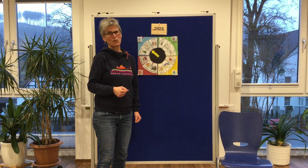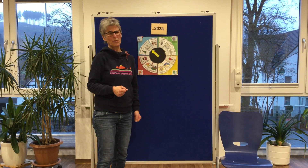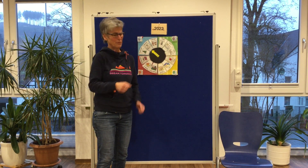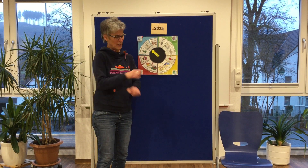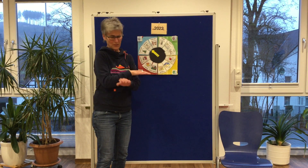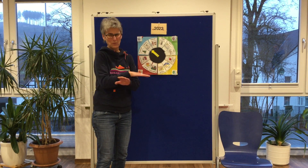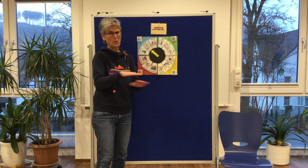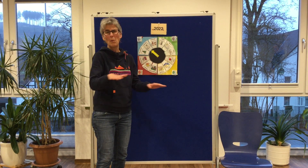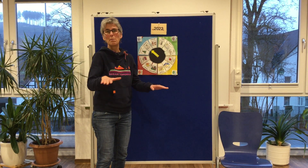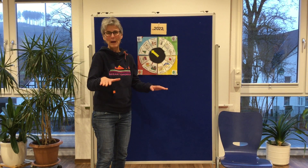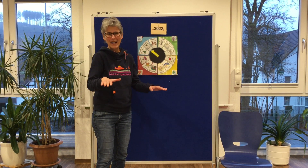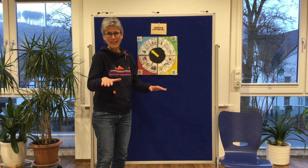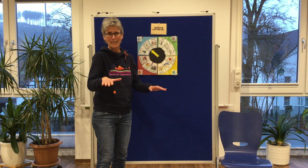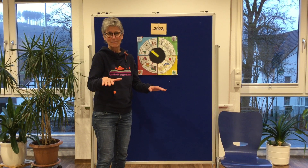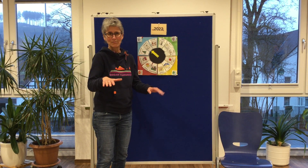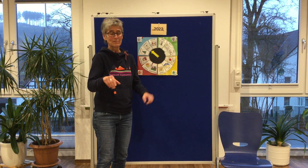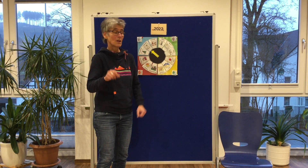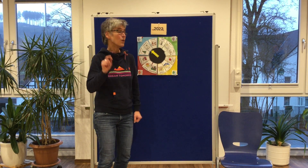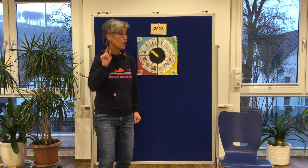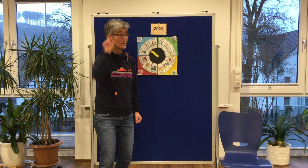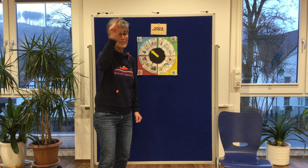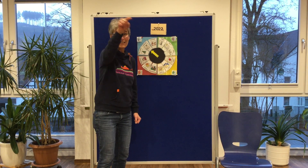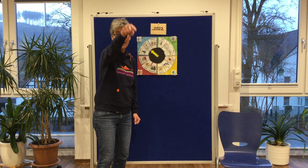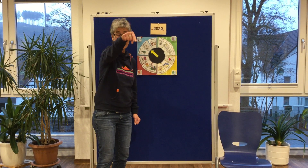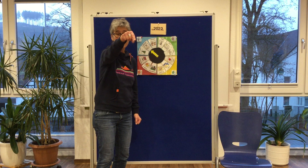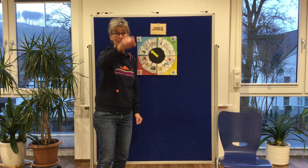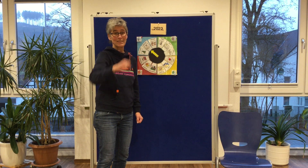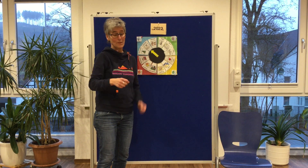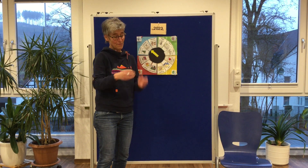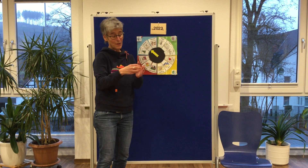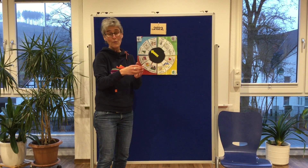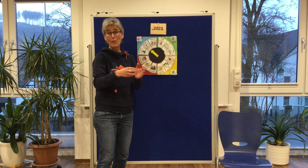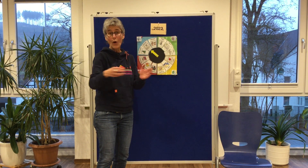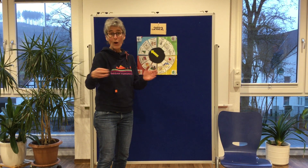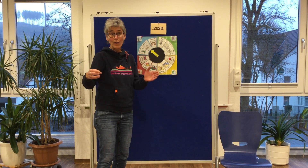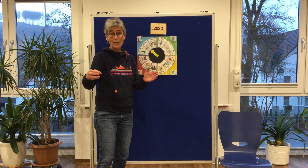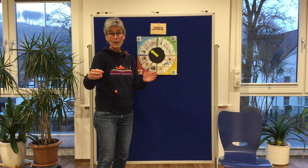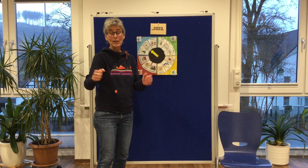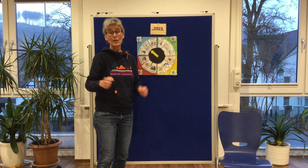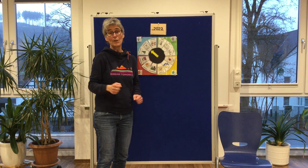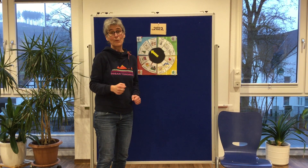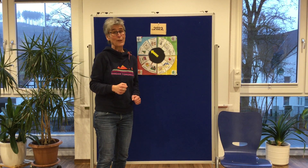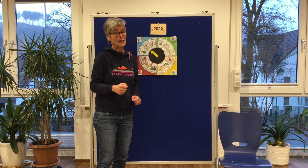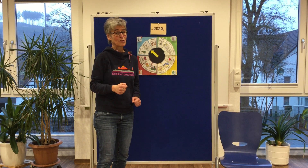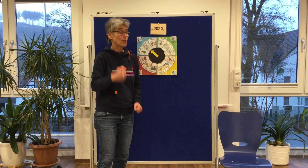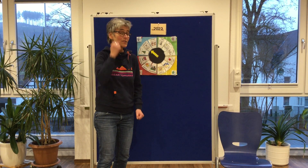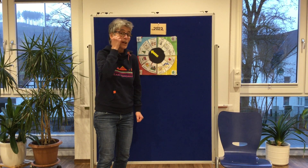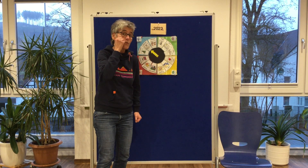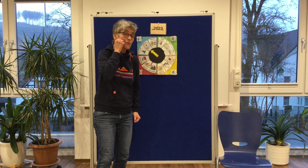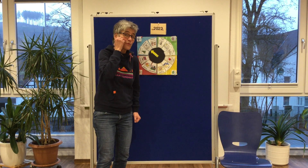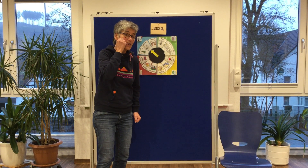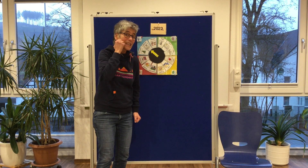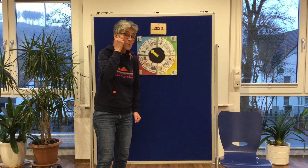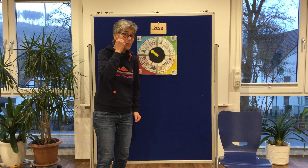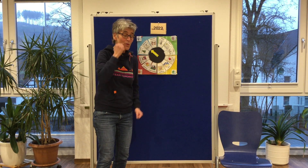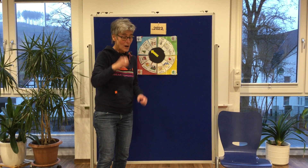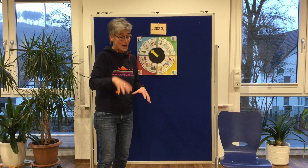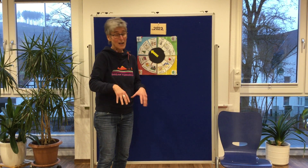schon fast vorbei. Und nächste Woche fängt schon der Februar